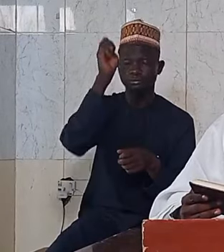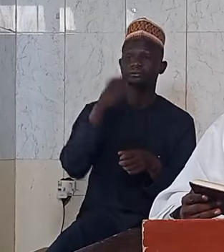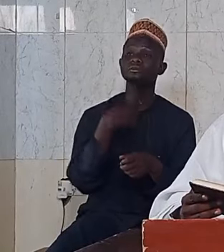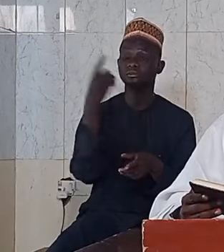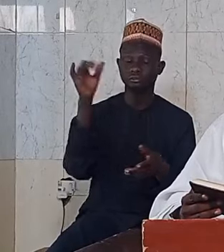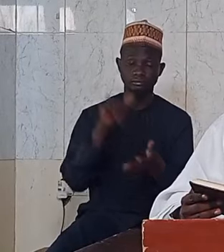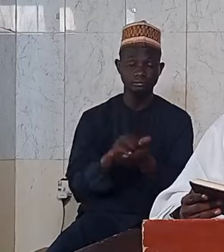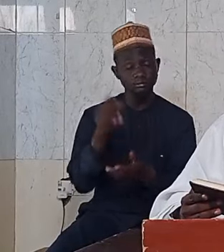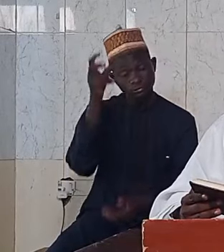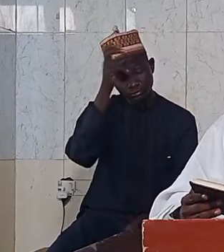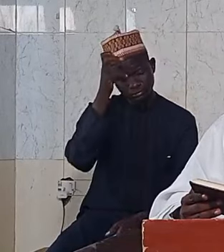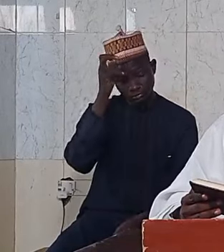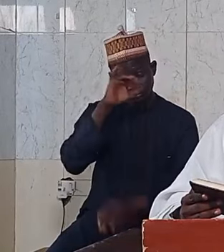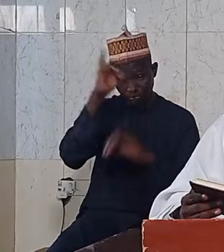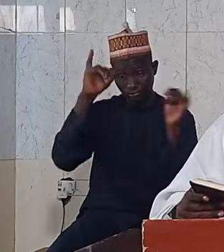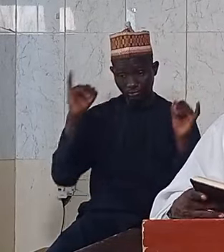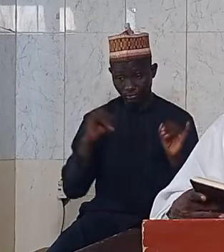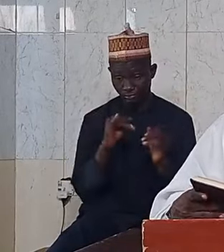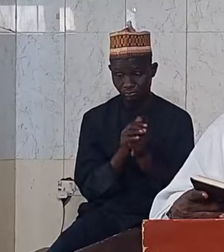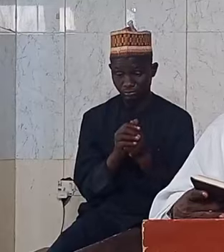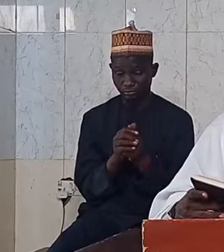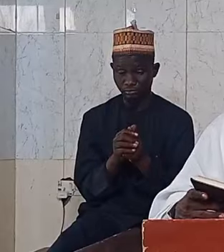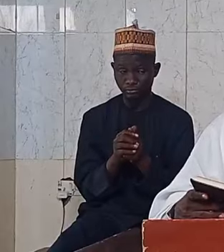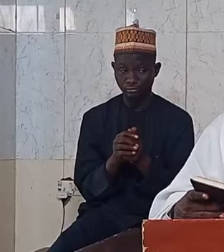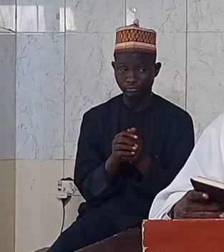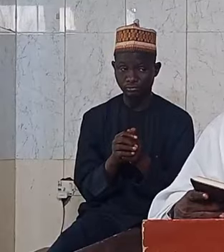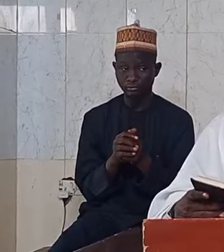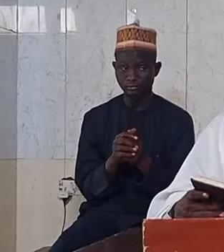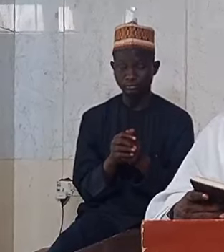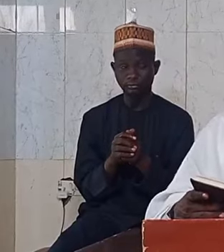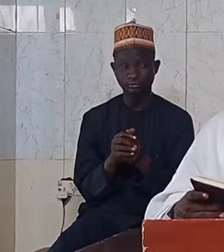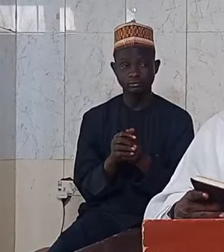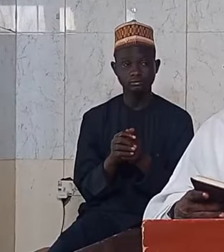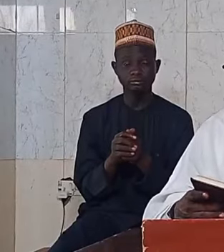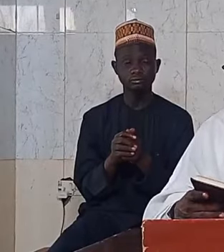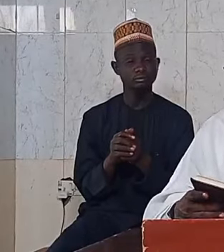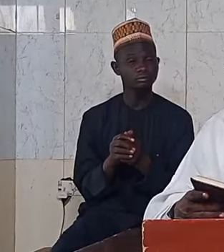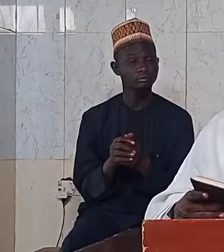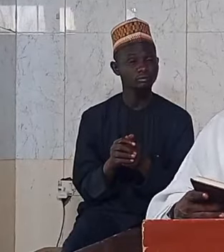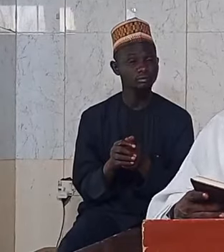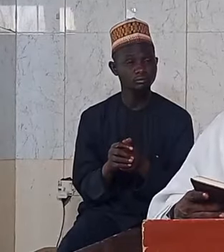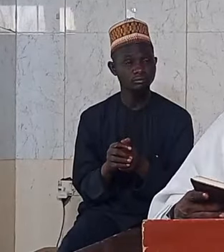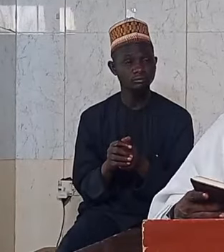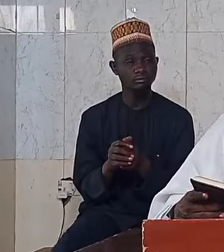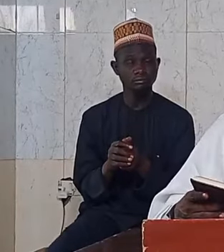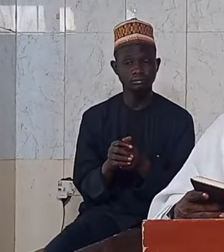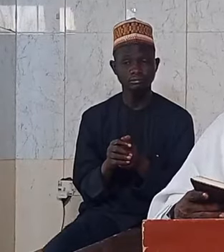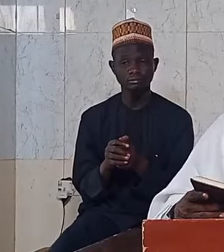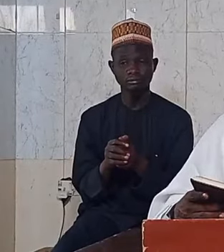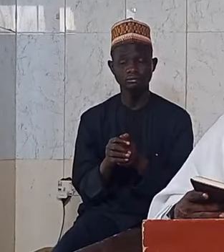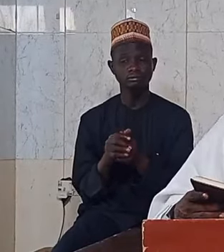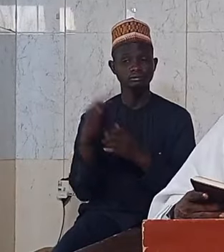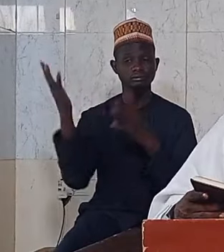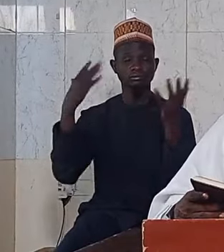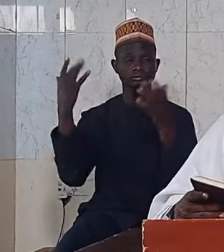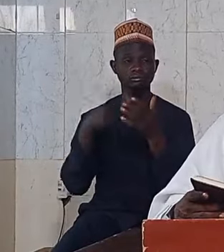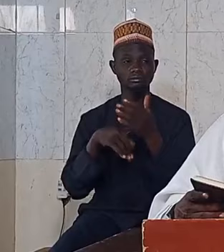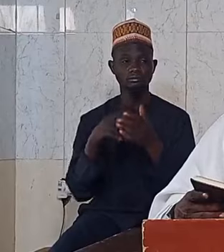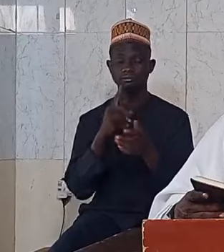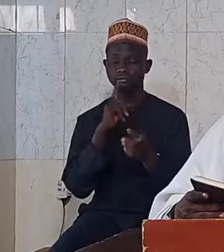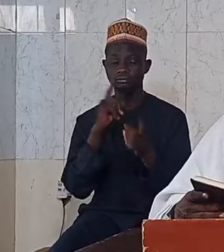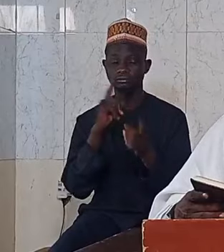shaytanu shi shaidan haba ashe duk fanka canje ita ce ta sa nake ta wannan buloko ko